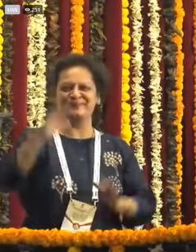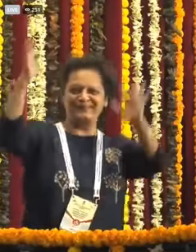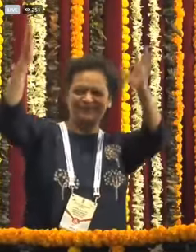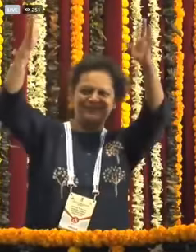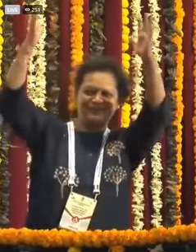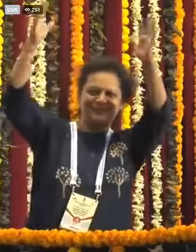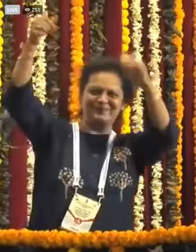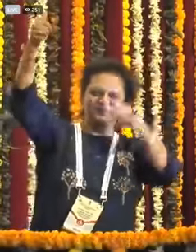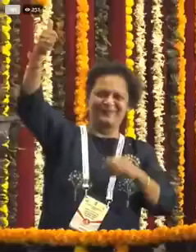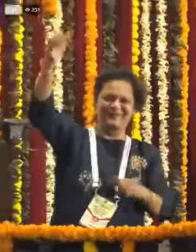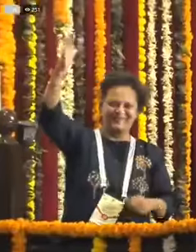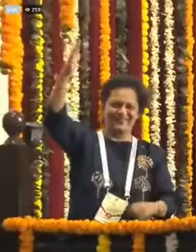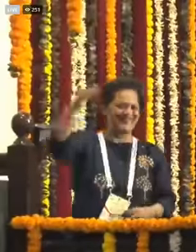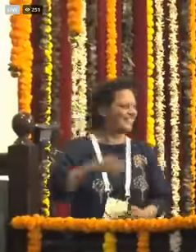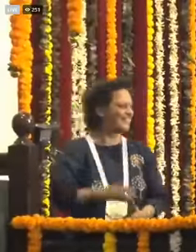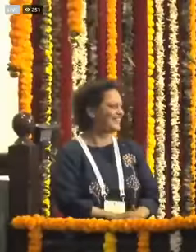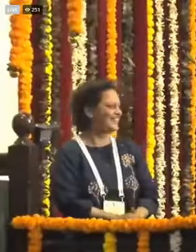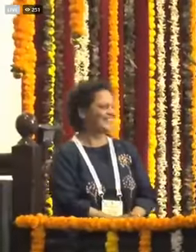2000 धन्यवाद।